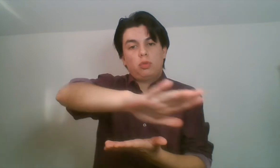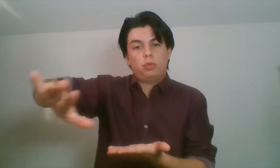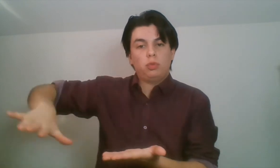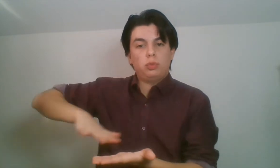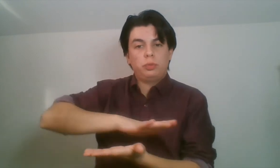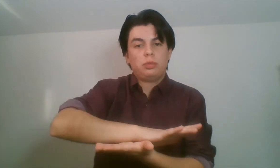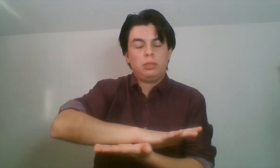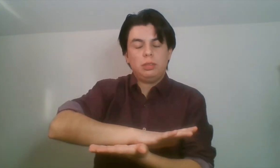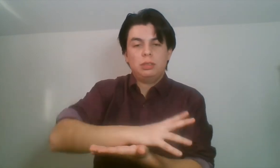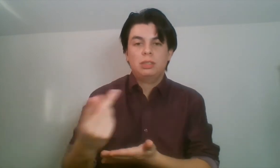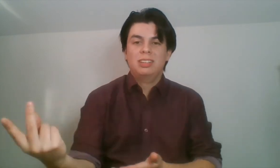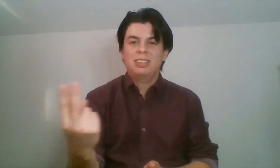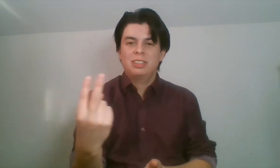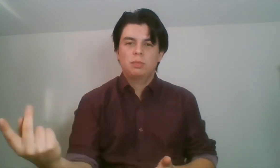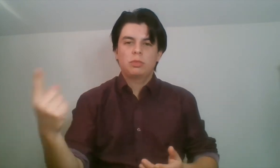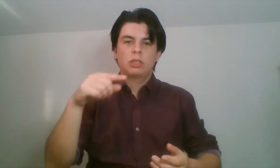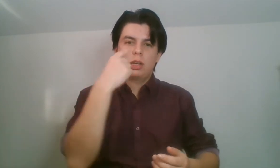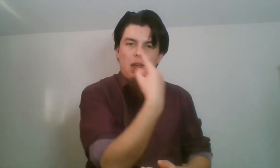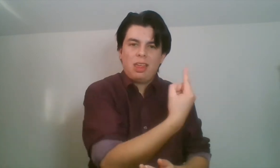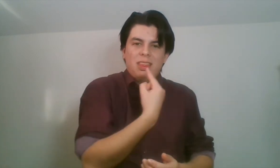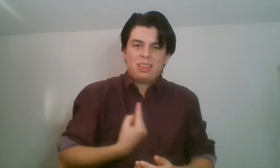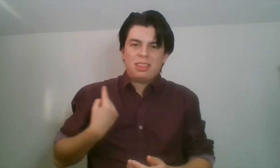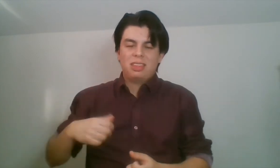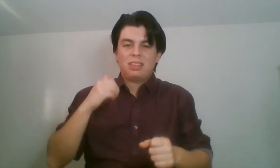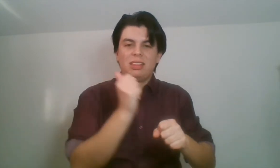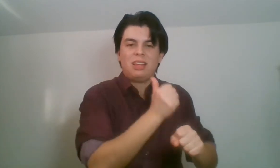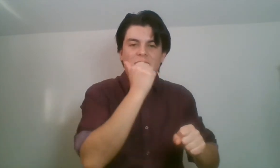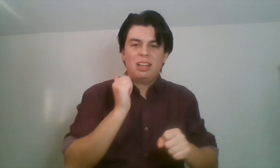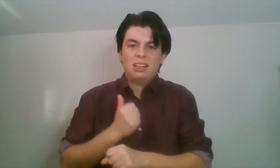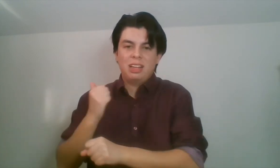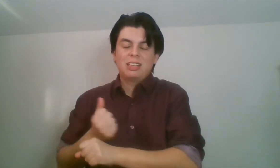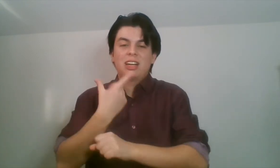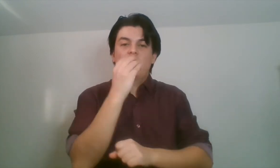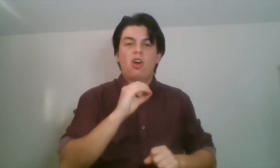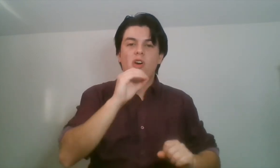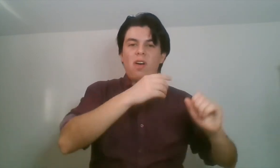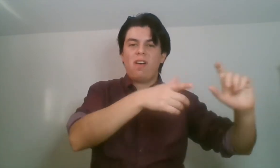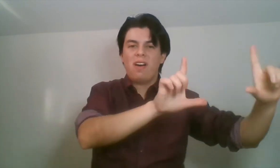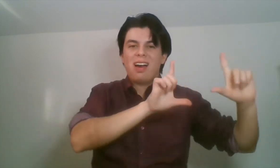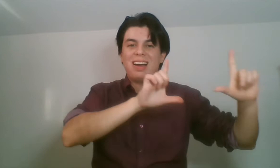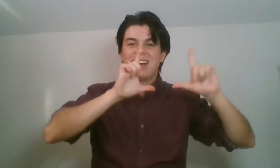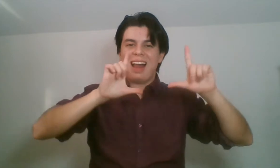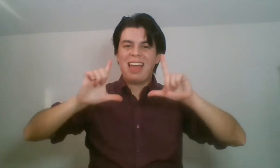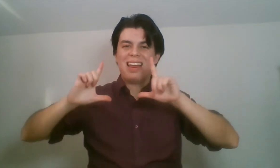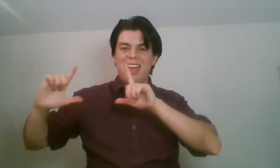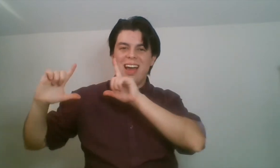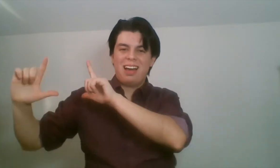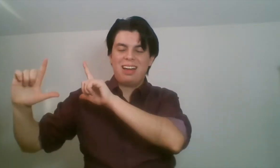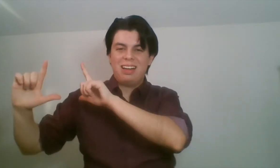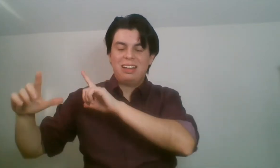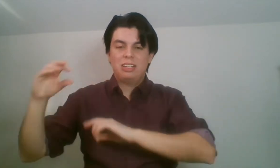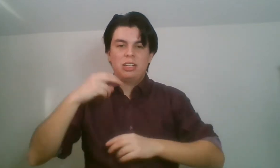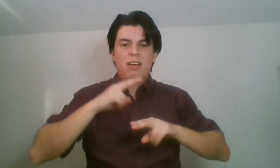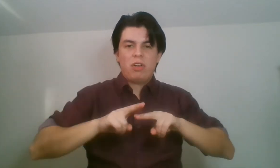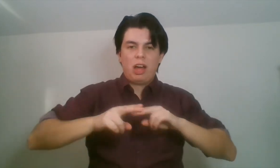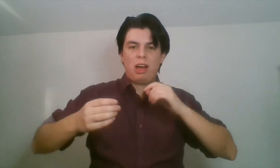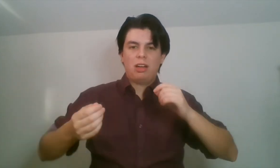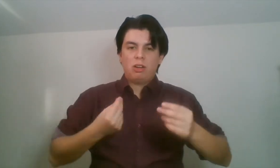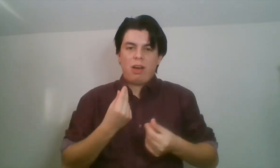querían ellos, ¿ya? Perfecto. Ahora, como buenos empresarios, porque no hay que olvidar que ellos eran empresarios, tenían esa idea